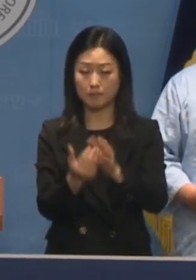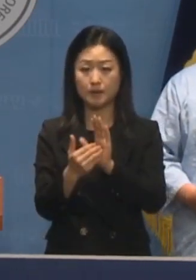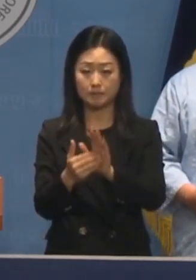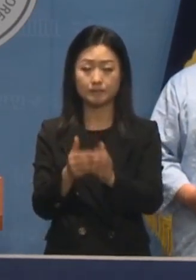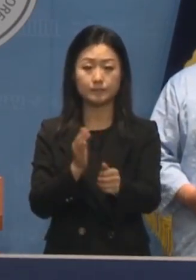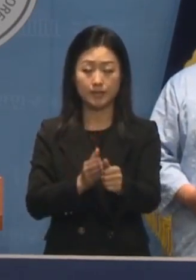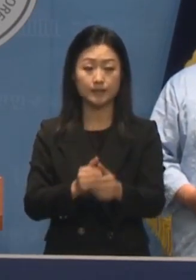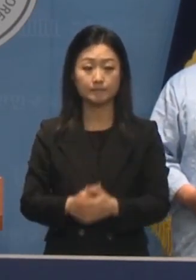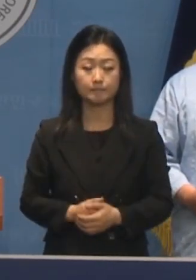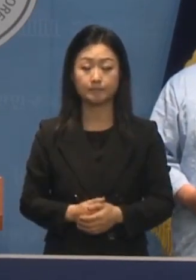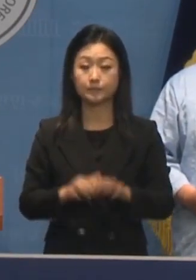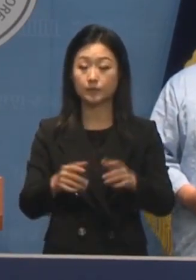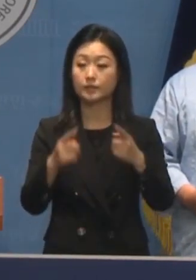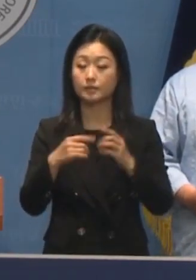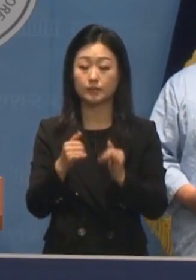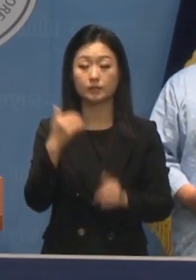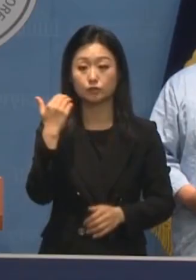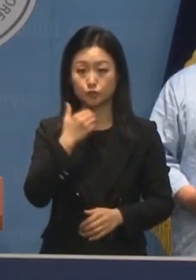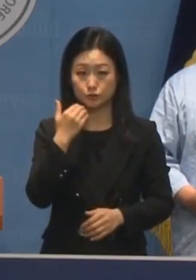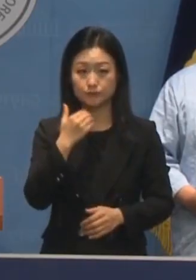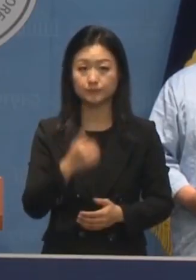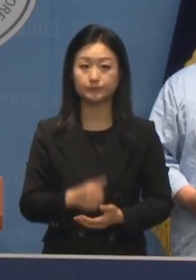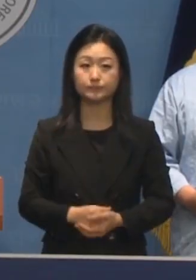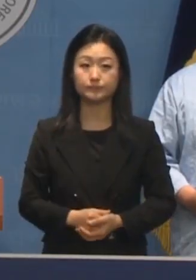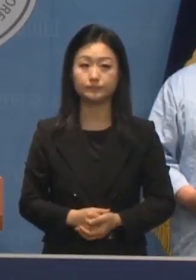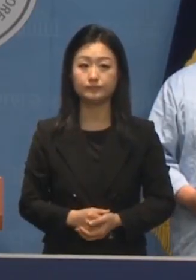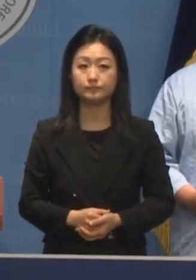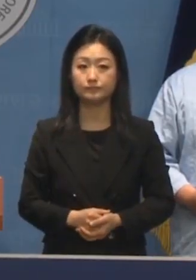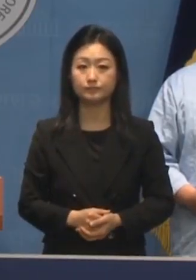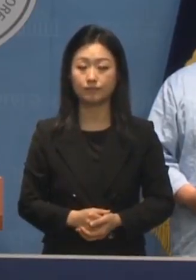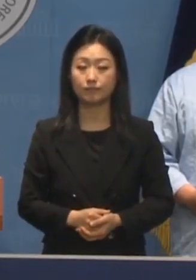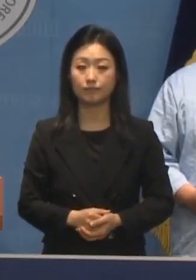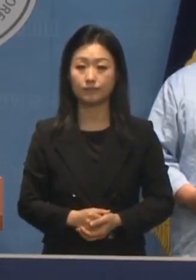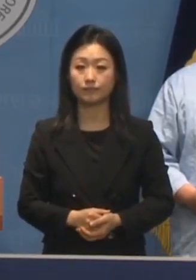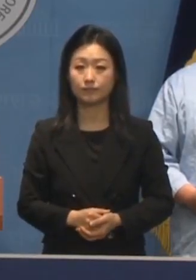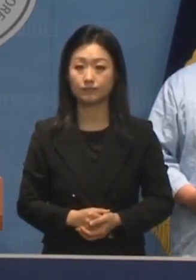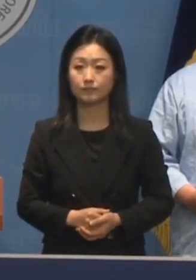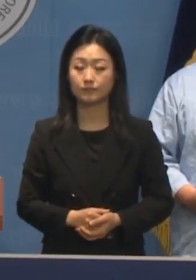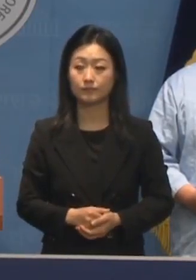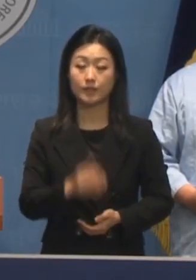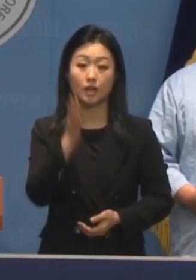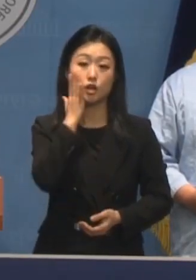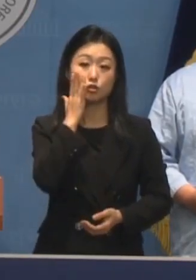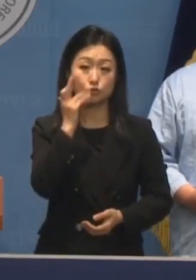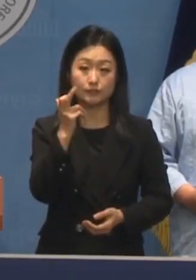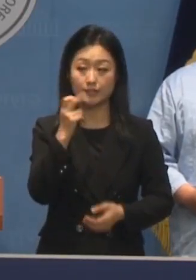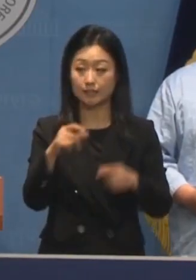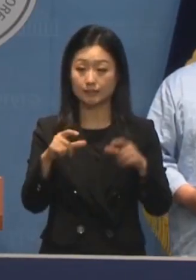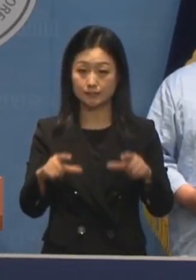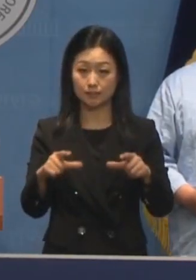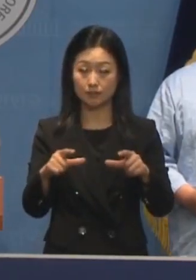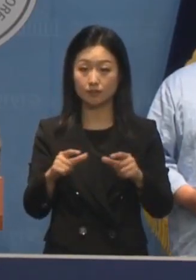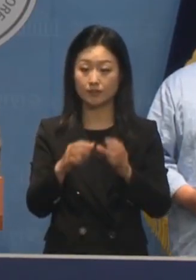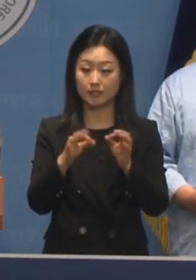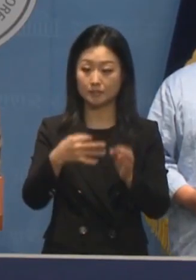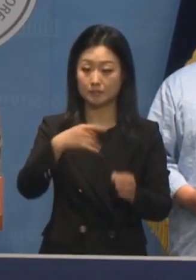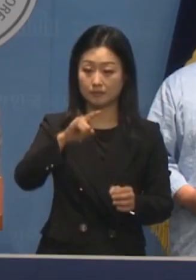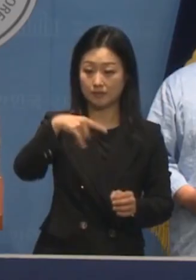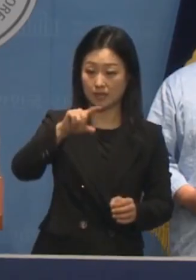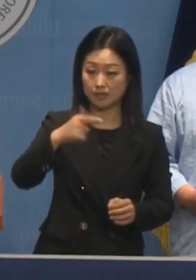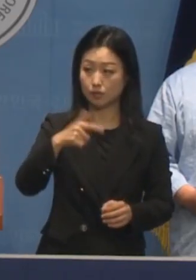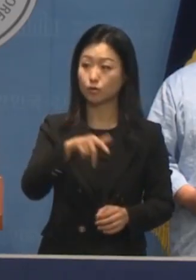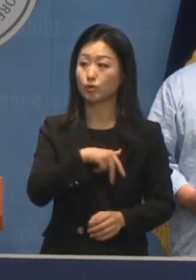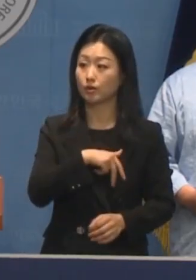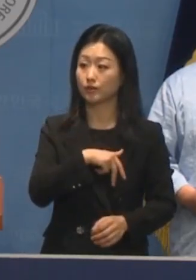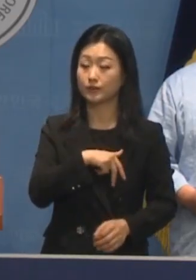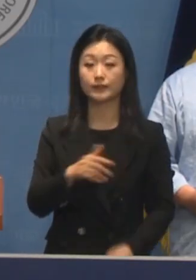합니다. 오늘 참석하신 분들을 소개해드리도록 하겠습니다. 우리 울산 동구의 더불어민주당 우리 김태선 의원님